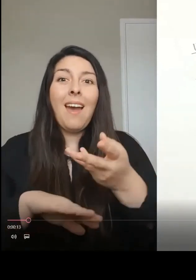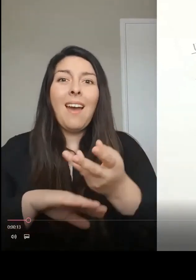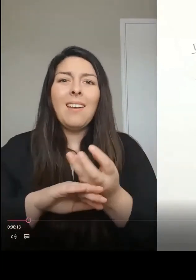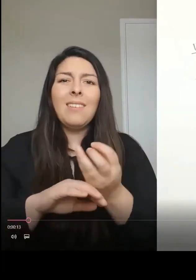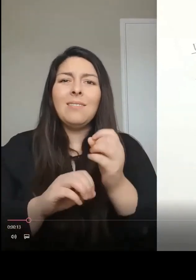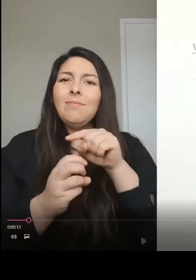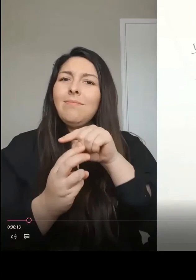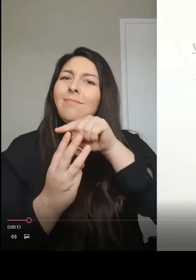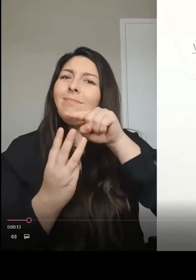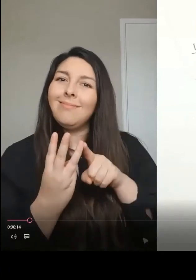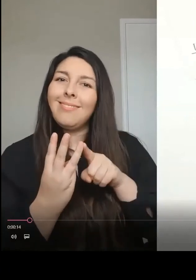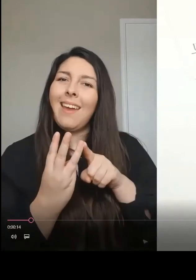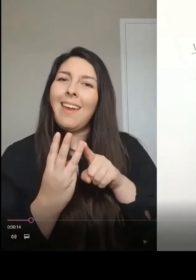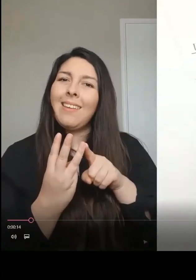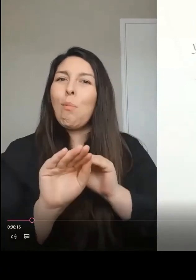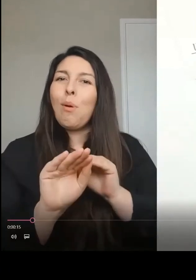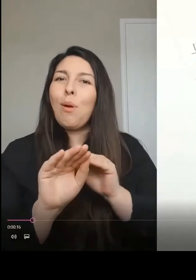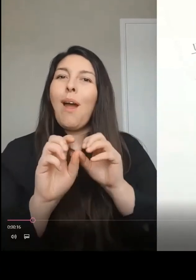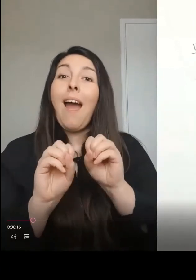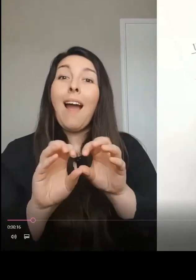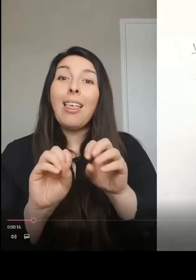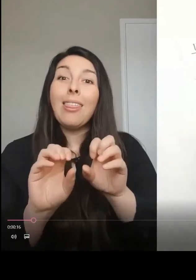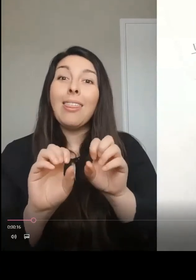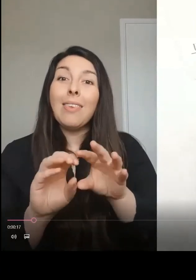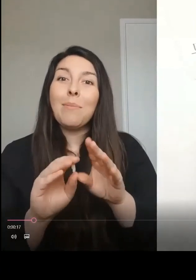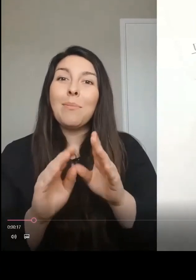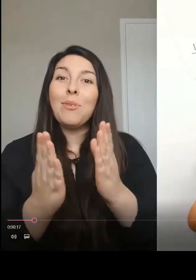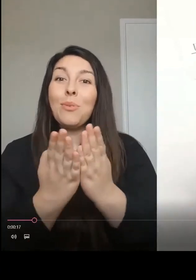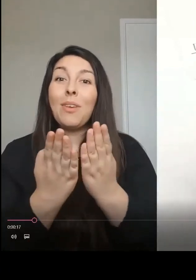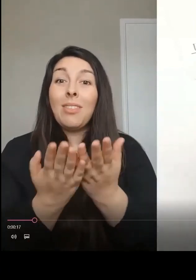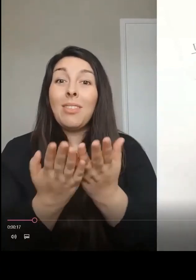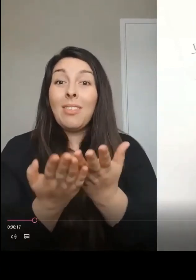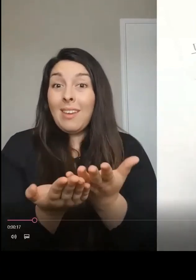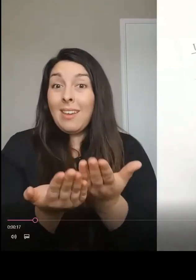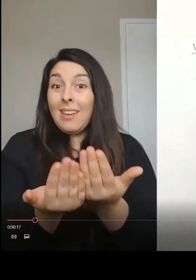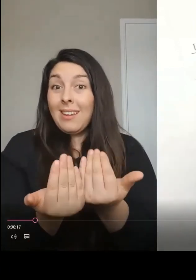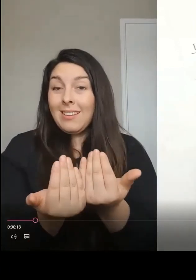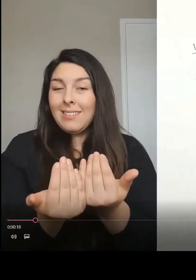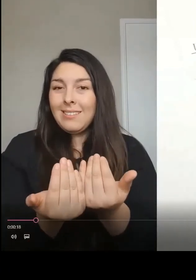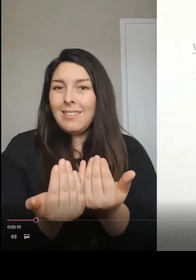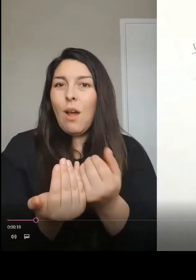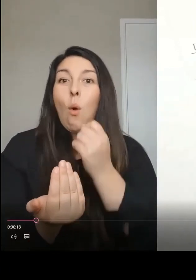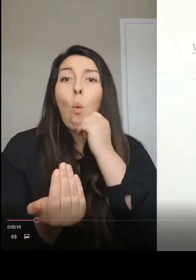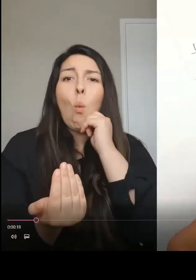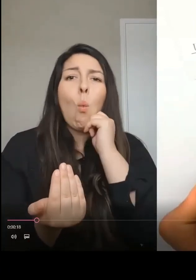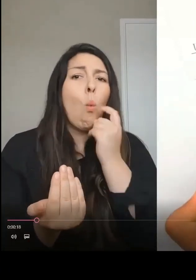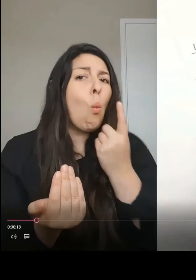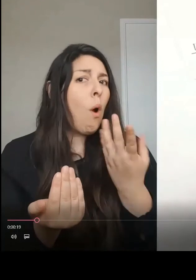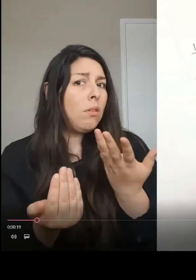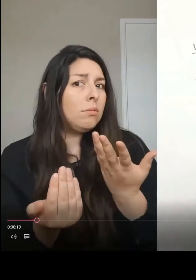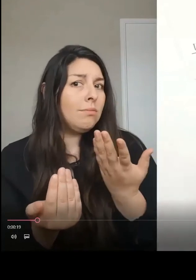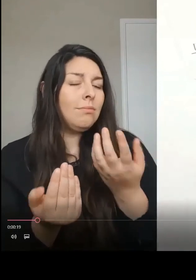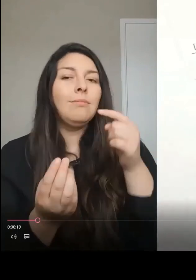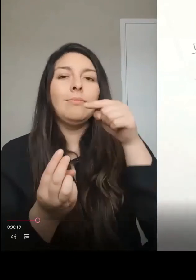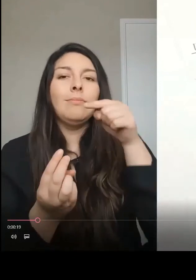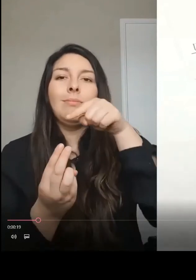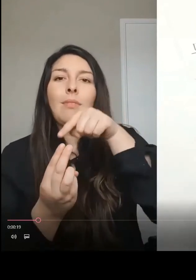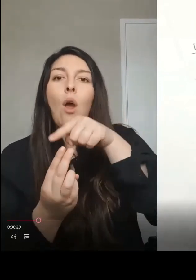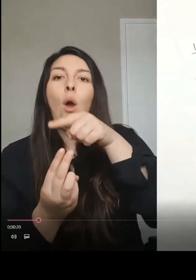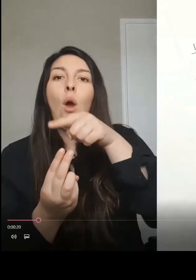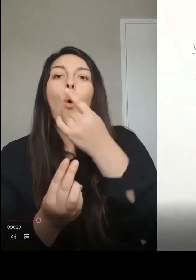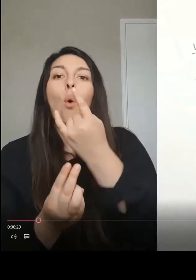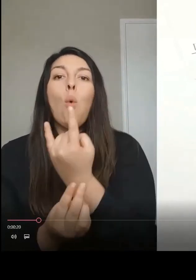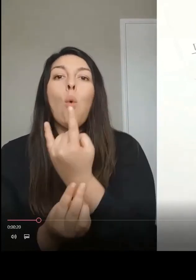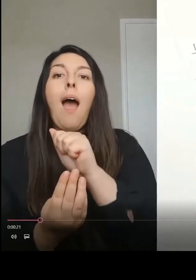académico para los y las estudiantes que lo requieran, distribuidos en unidad de apoyo al aprendizaje del estudiante de pregrado,